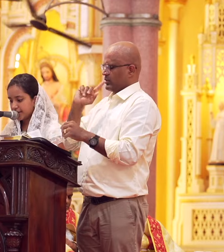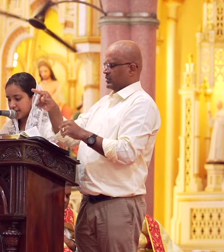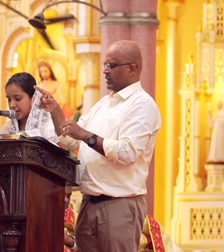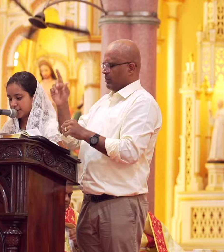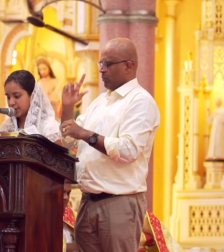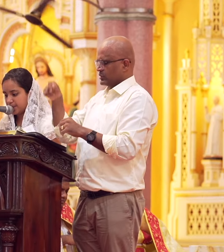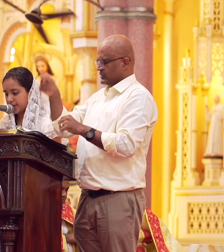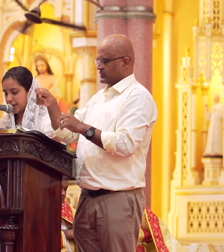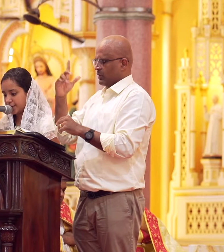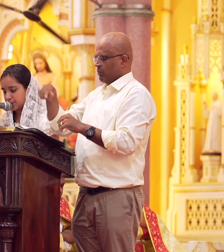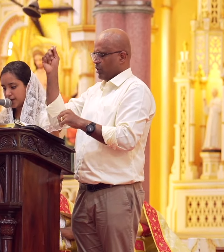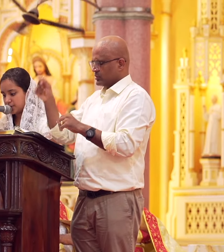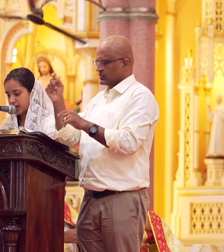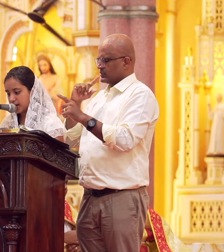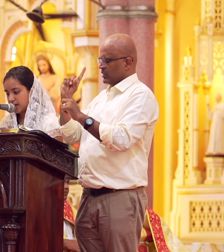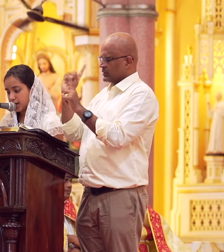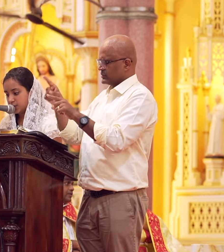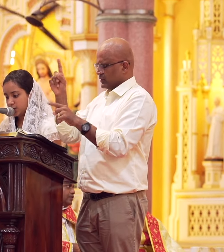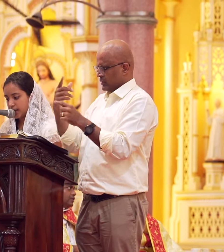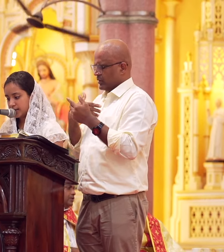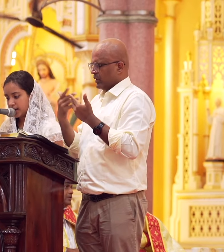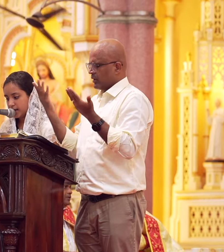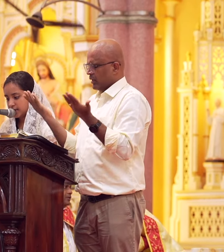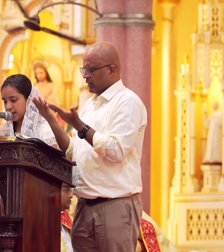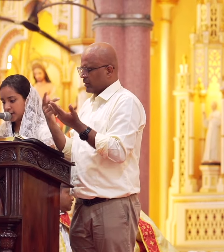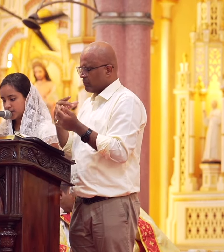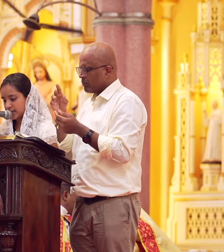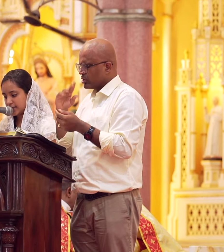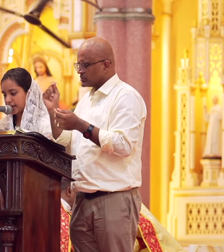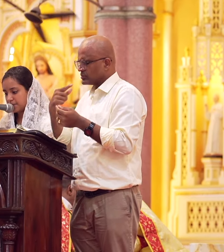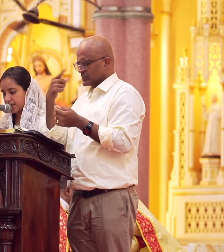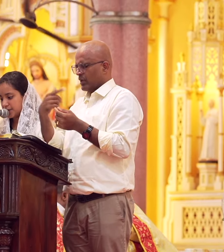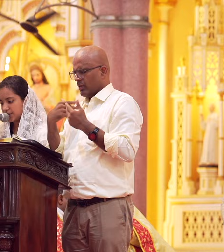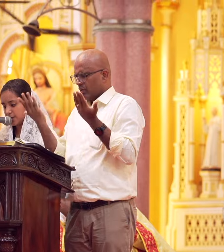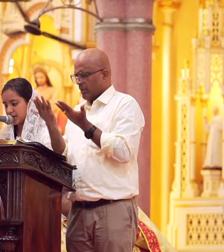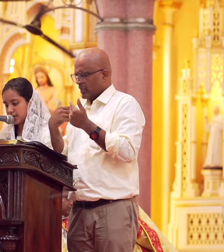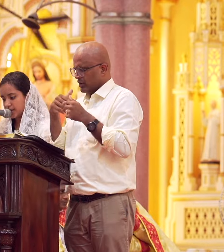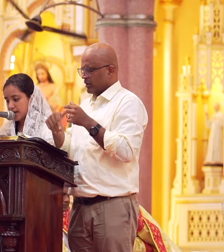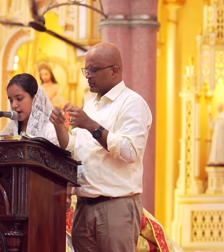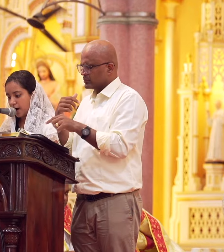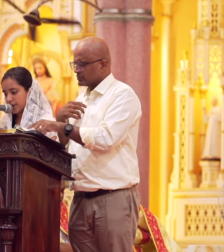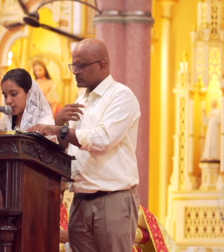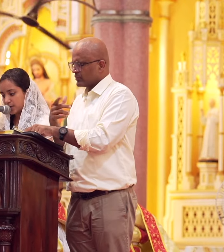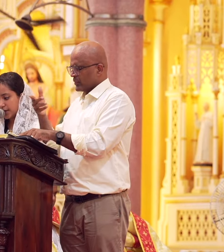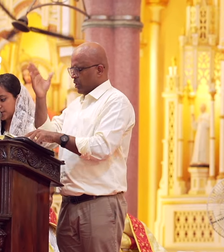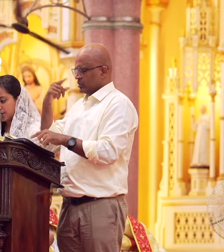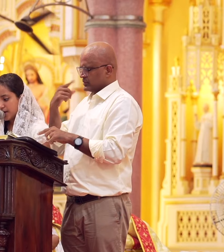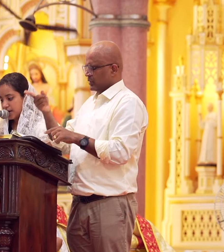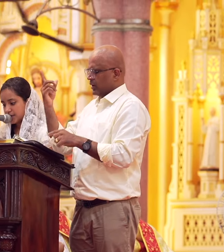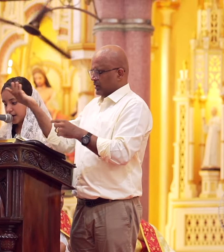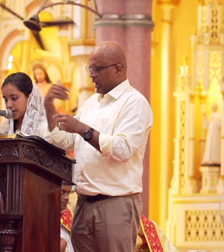വരരുത്, നിന്റെ ചെരുപ്പ് അഴിച്ചു മാറ്റുക. എന്തുകൊണ്ടെന്നാൽ നീ നിൽക്കുന്ന സ്ഥലം പരിശുദ്ധമാണ്. അവിടുന്ന്